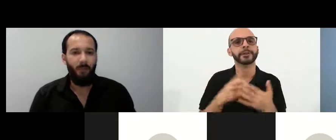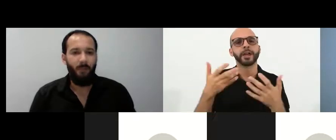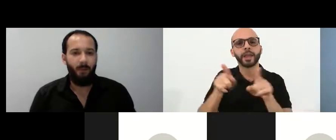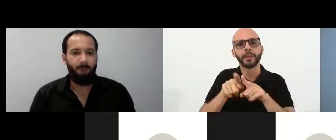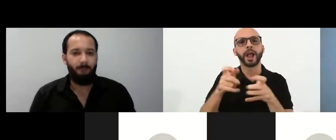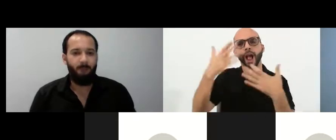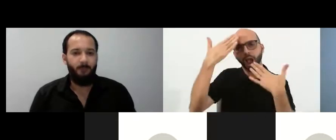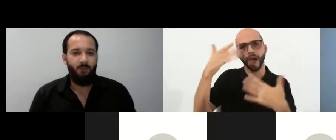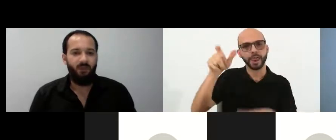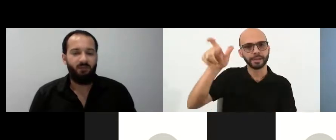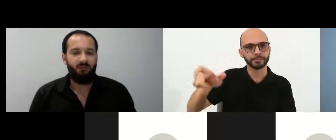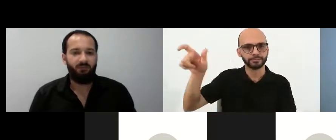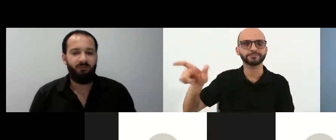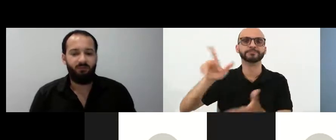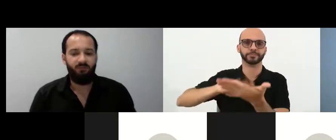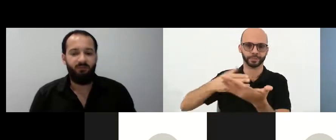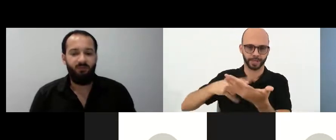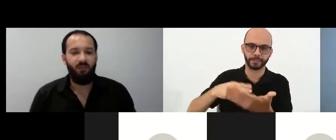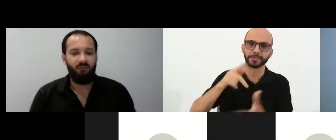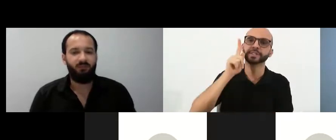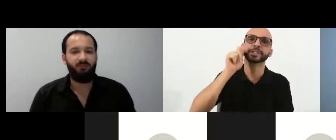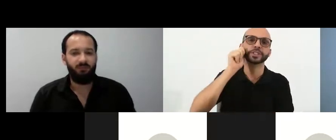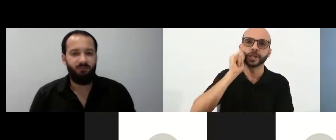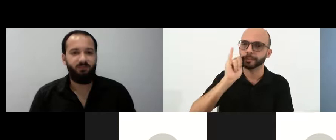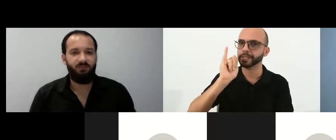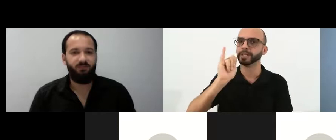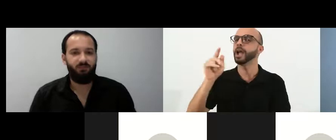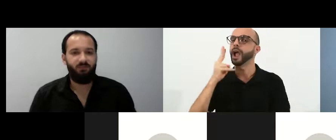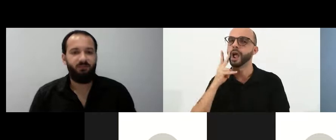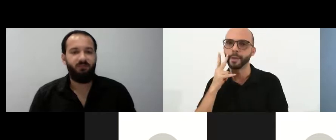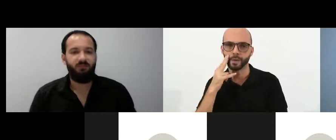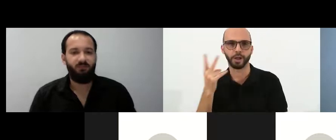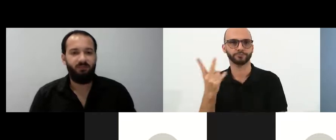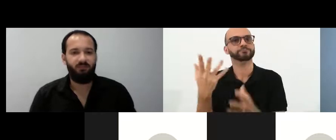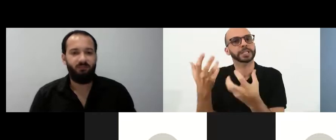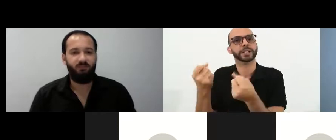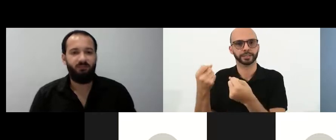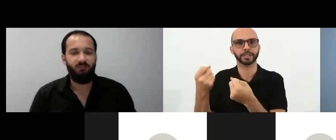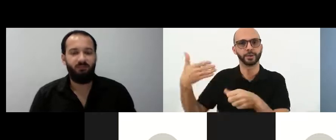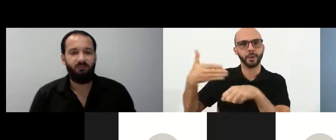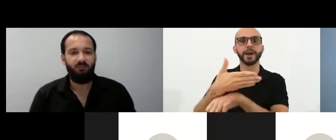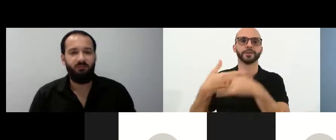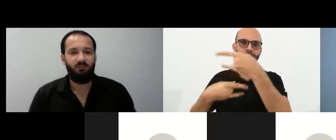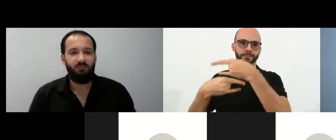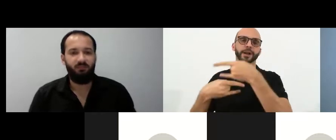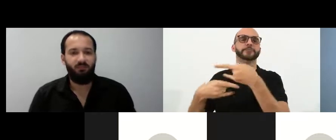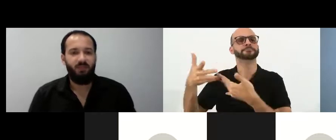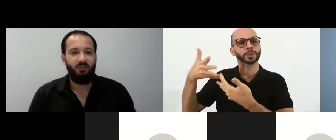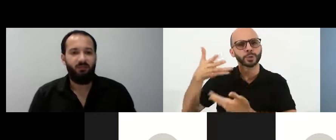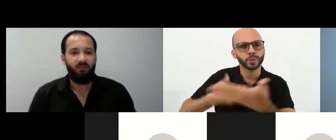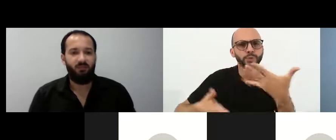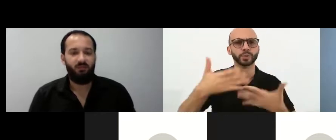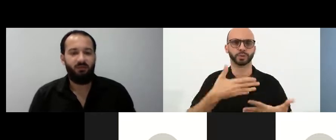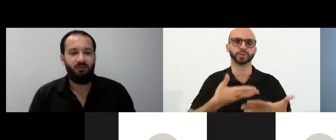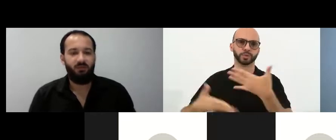compartilhando conosco. Também quero agradecer aos intérpretes, a Jamile e ao Emanuel, que aceitaram